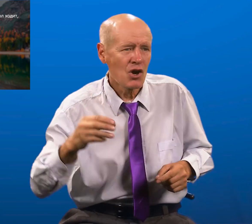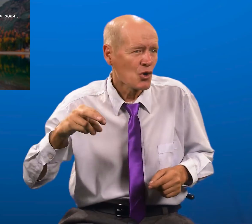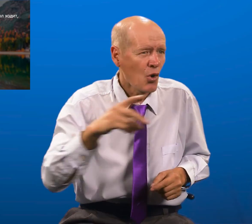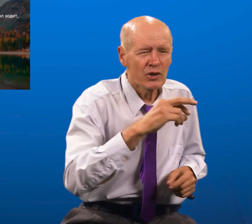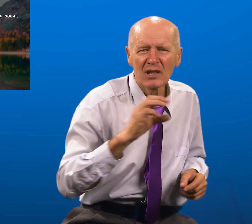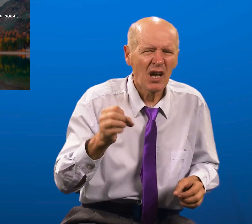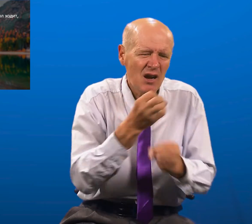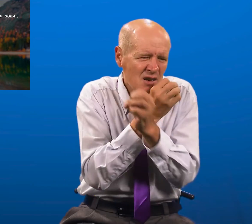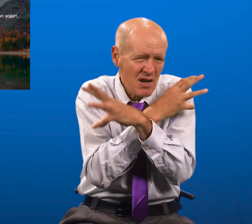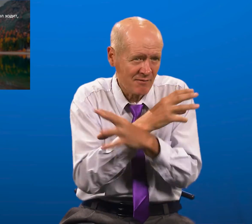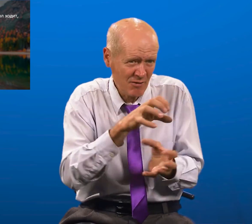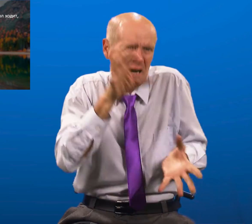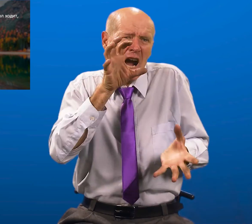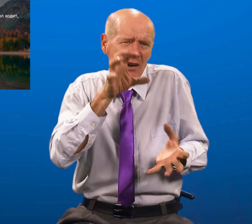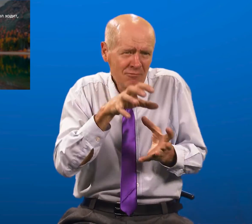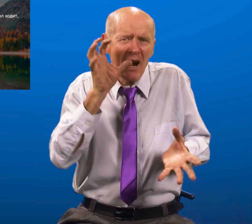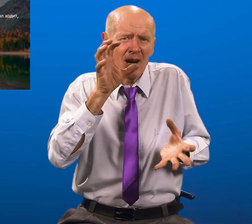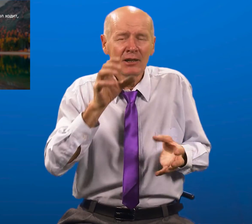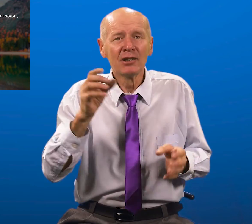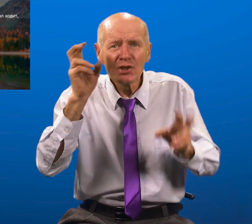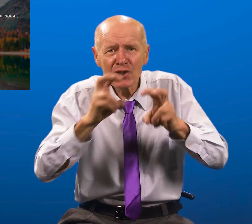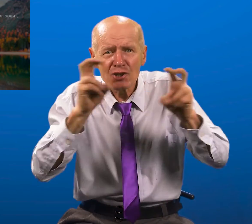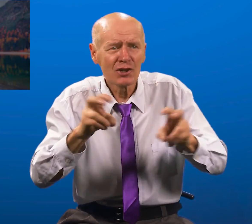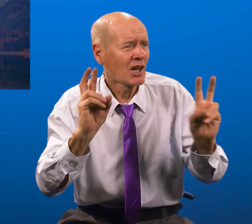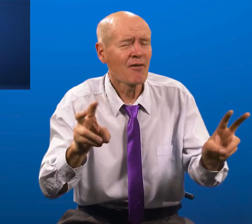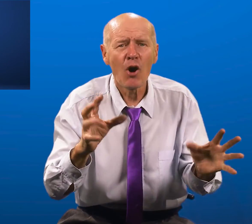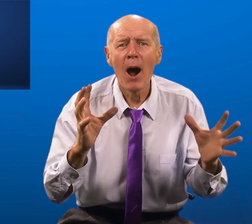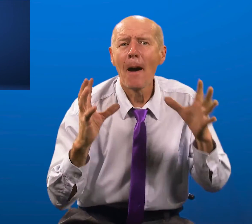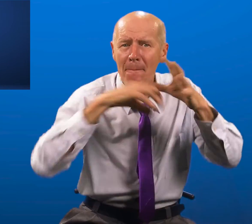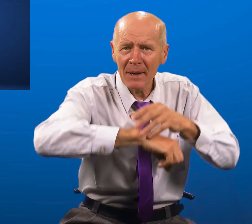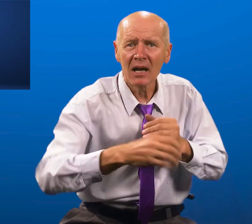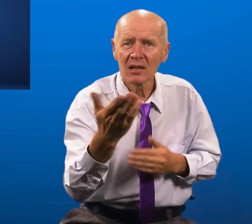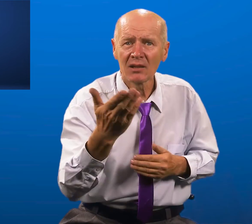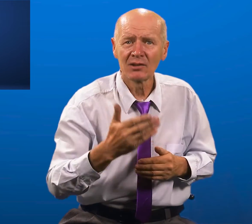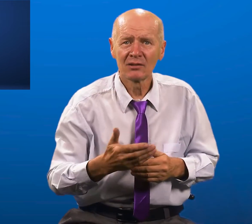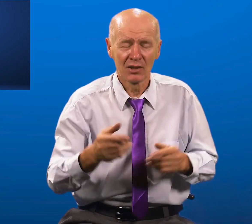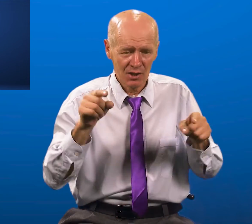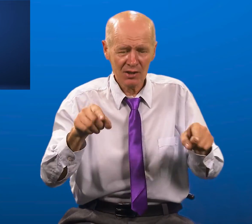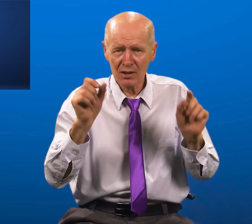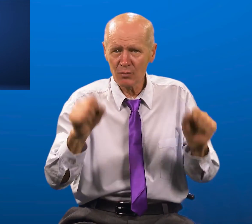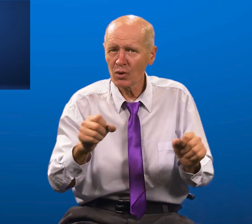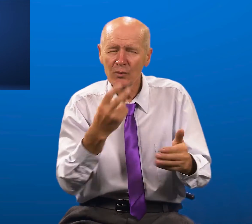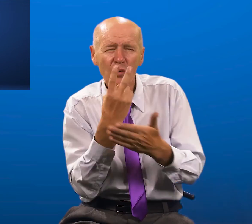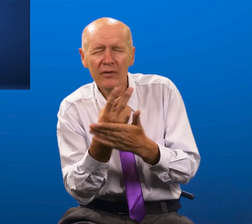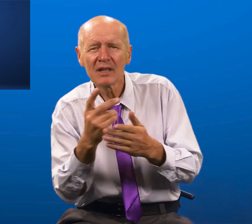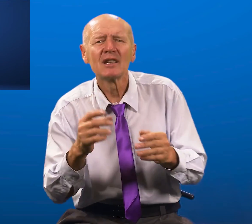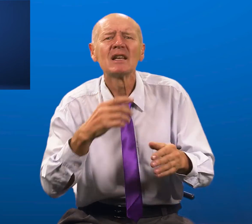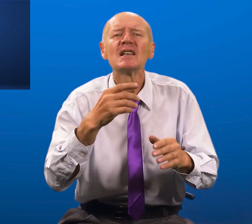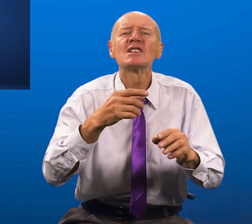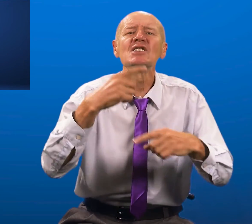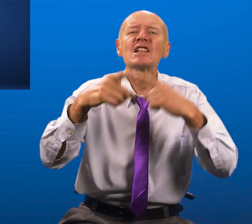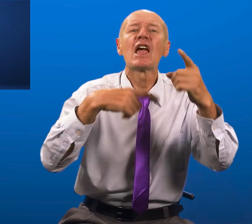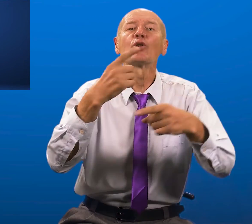как рыкающий лев, ища кого поглотить». И здесь мы можем увидеть